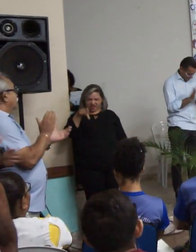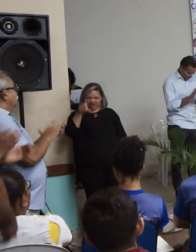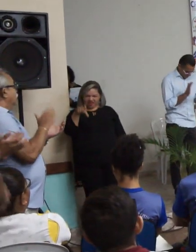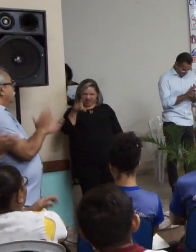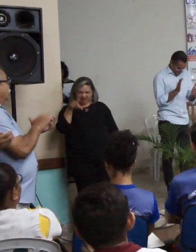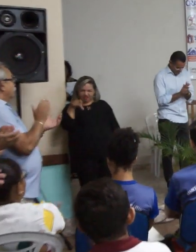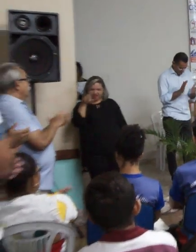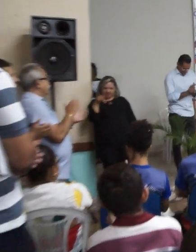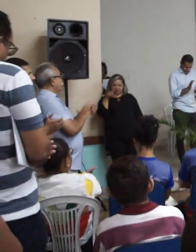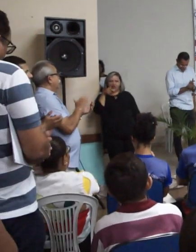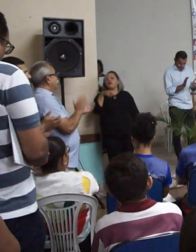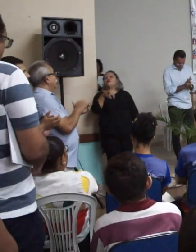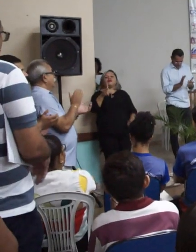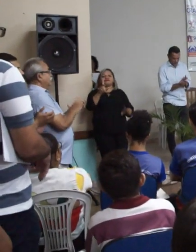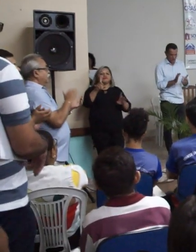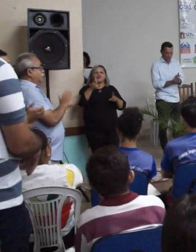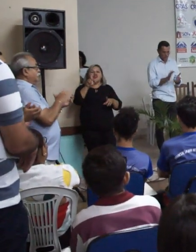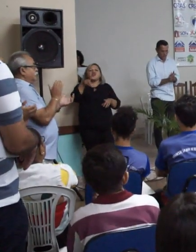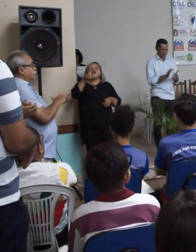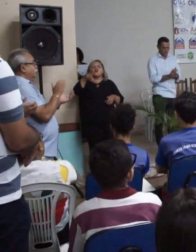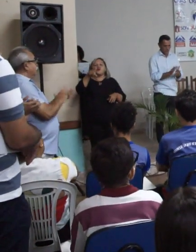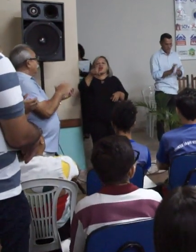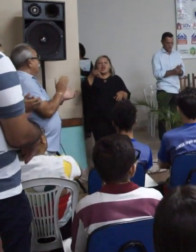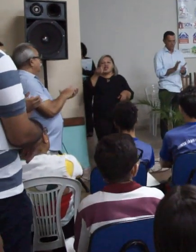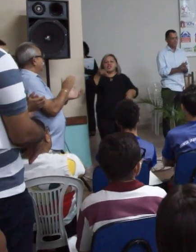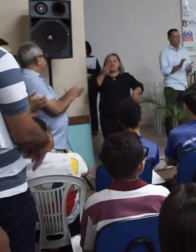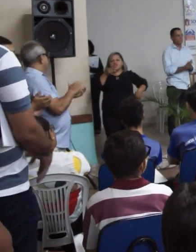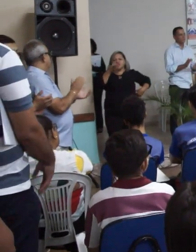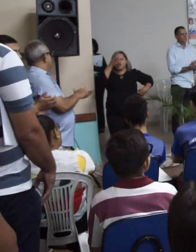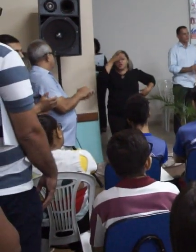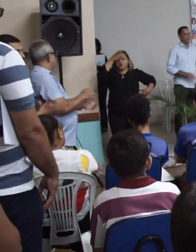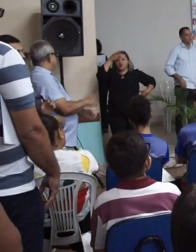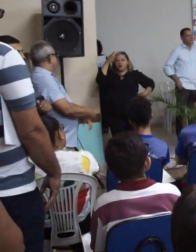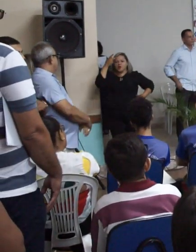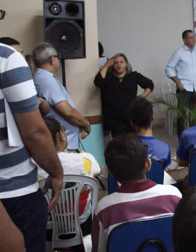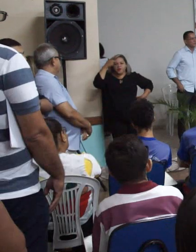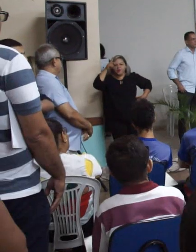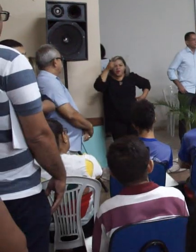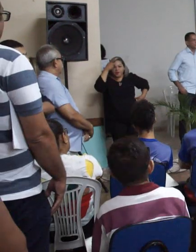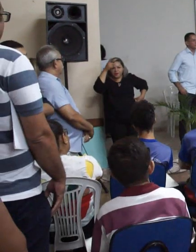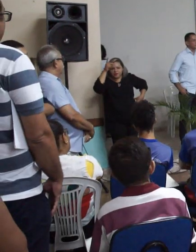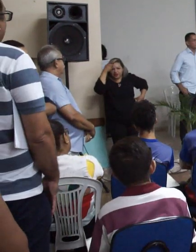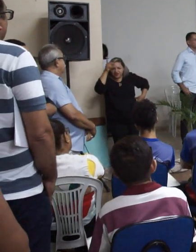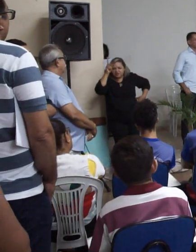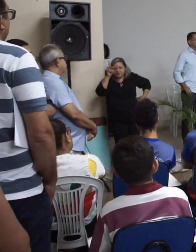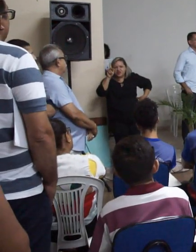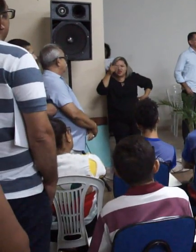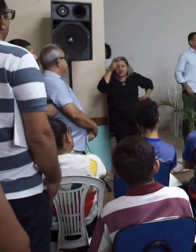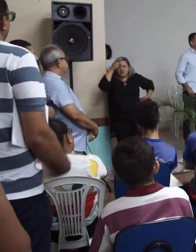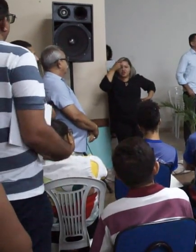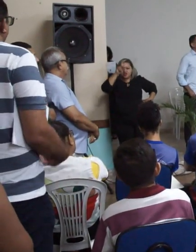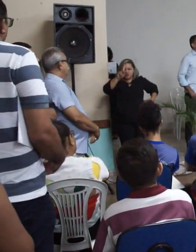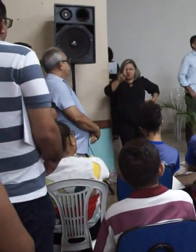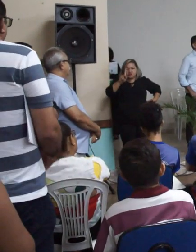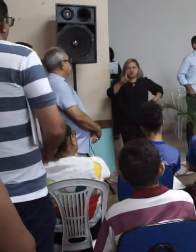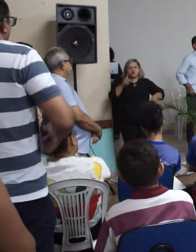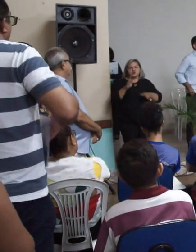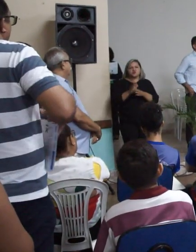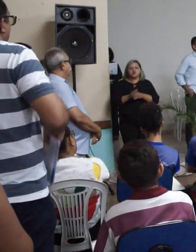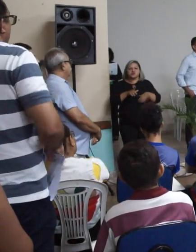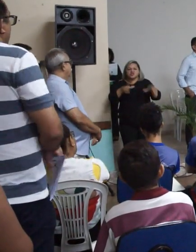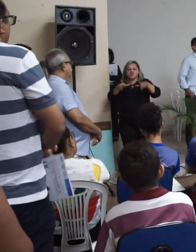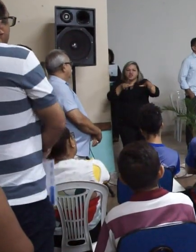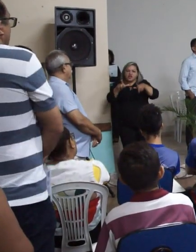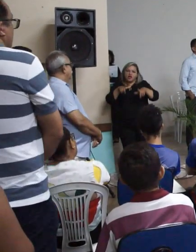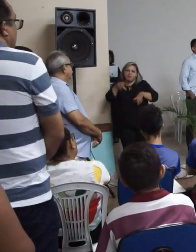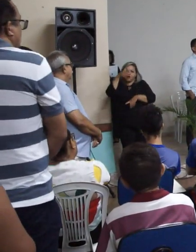de crédito de todo servidor da prefeitura, que seja o cari, que seja o zelador, que seja o vigia, que